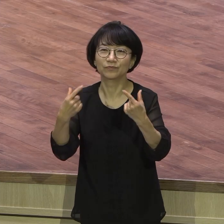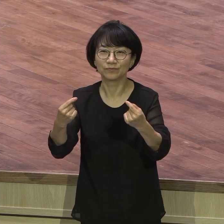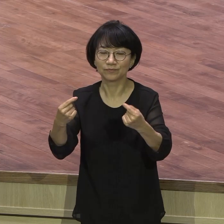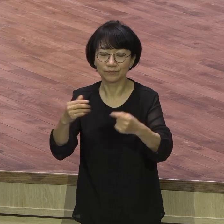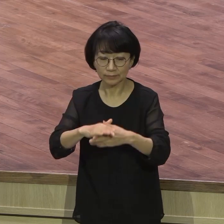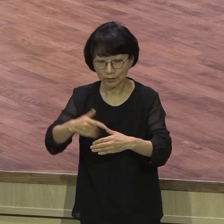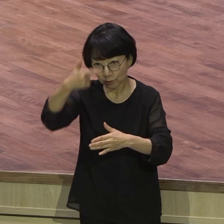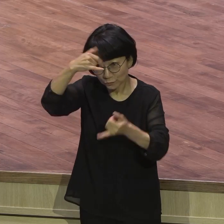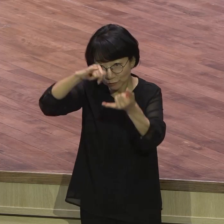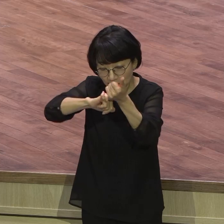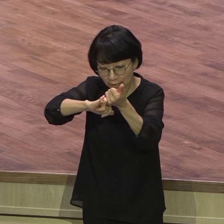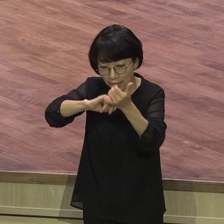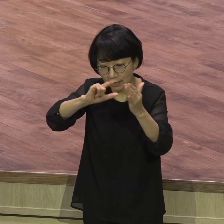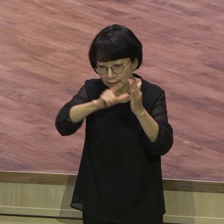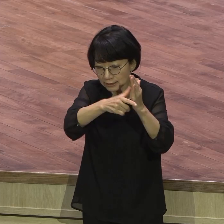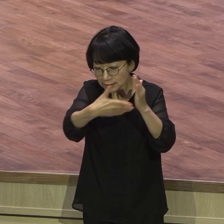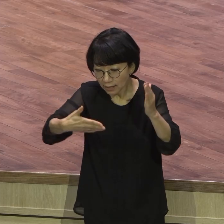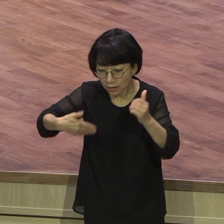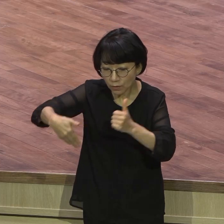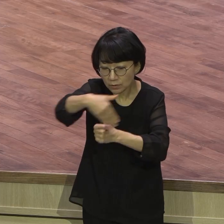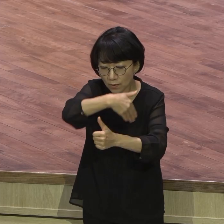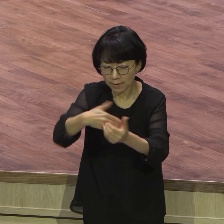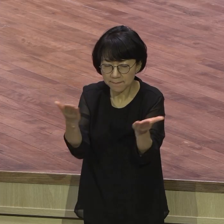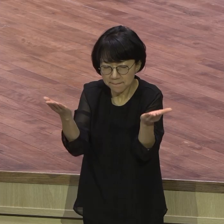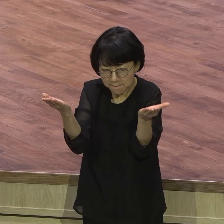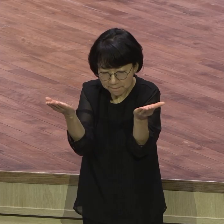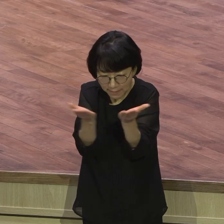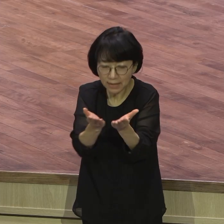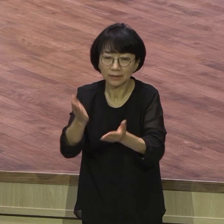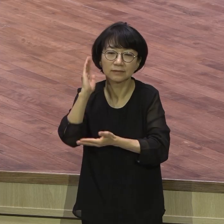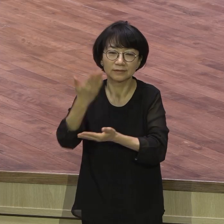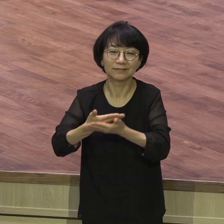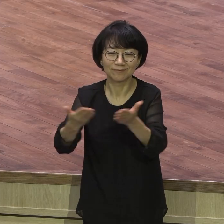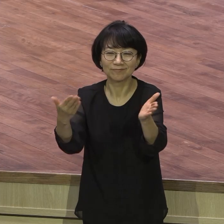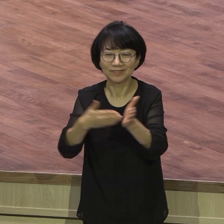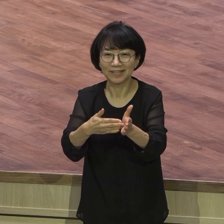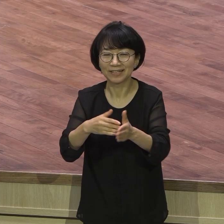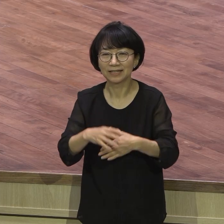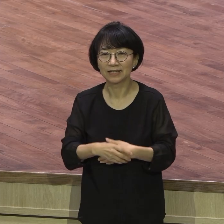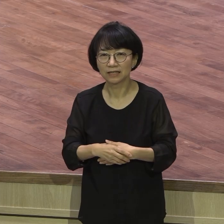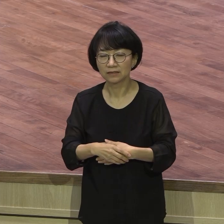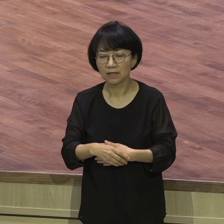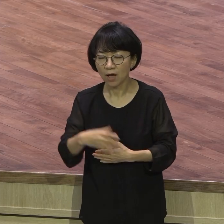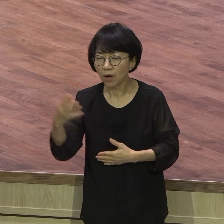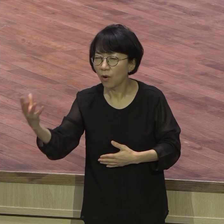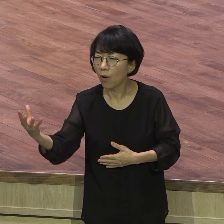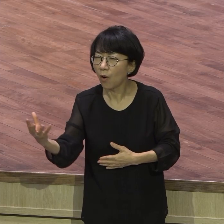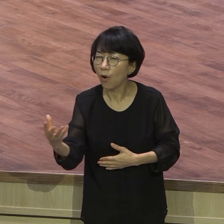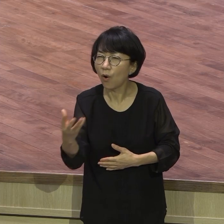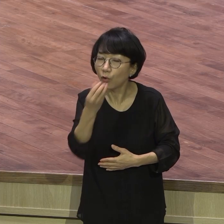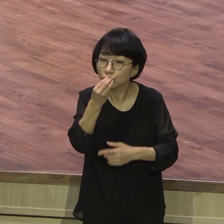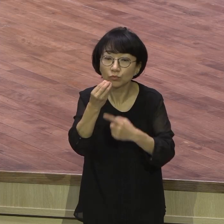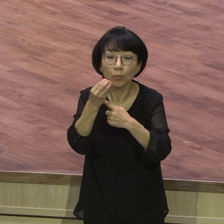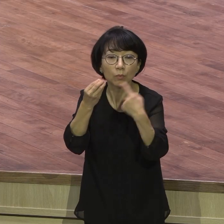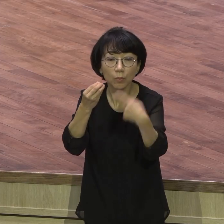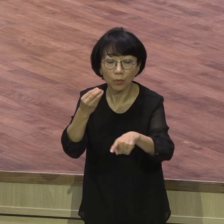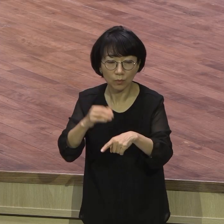상황에 맞게 다양하게 언급됐어요 그래서 거룩이라는 말이 어떤 추상기 용어가 아니라 삶 속에서